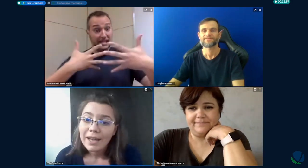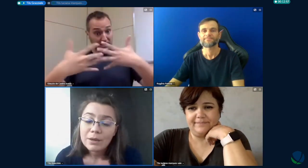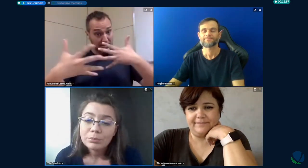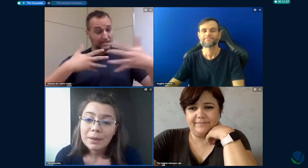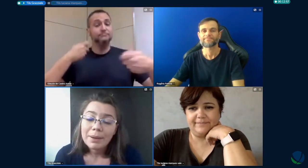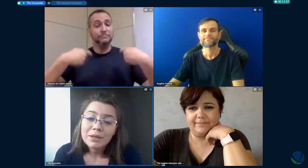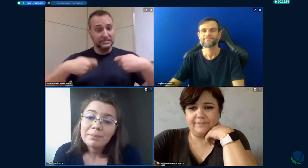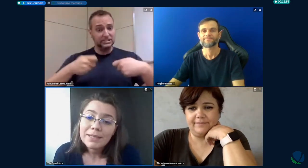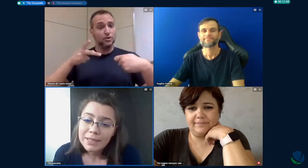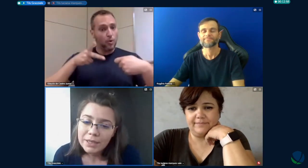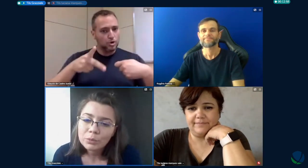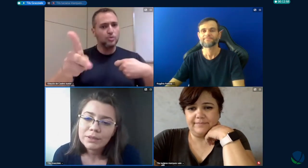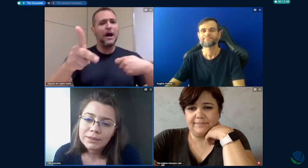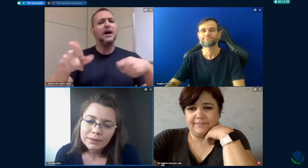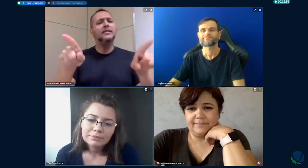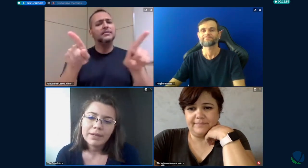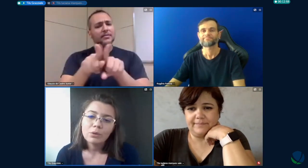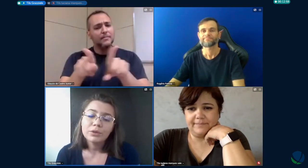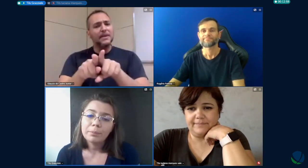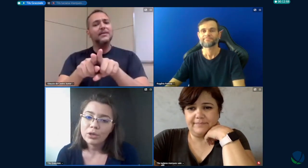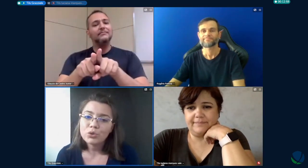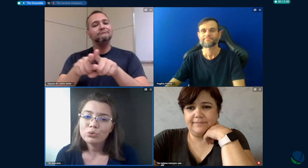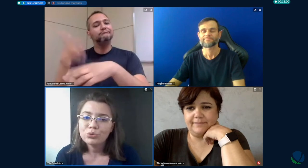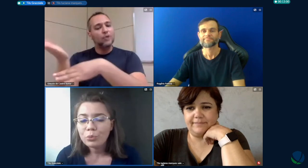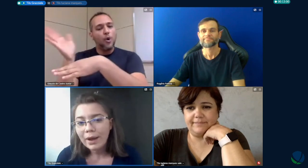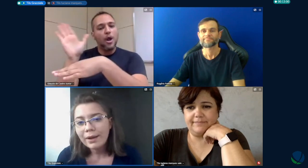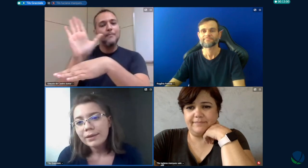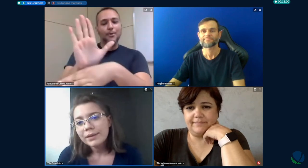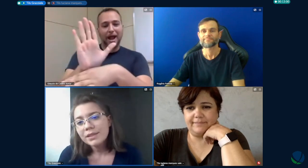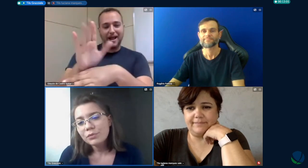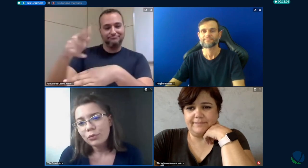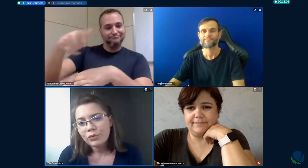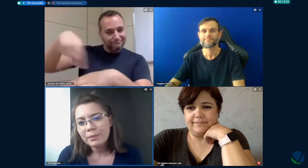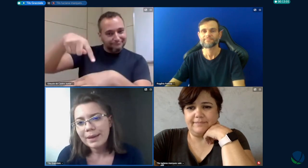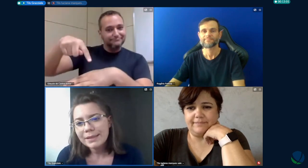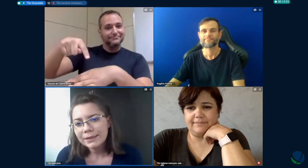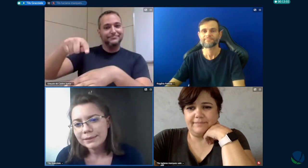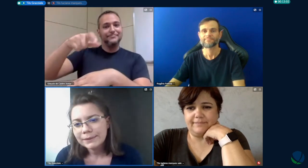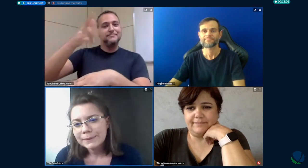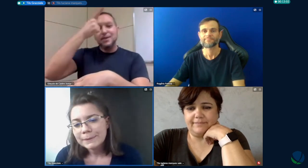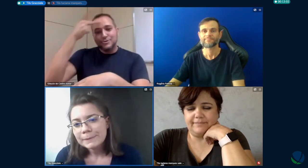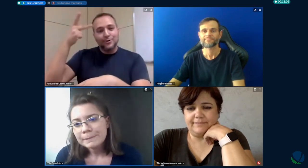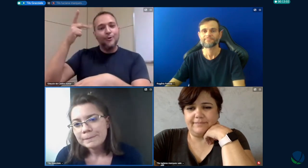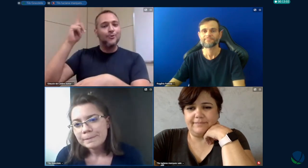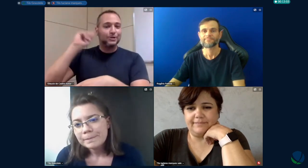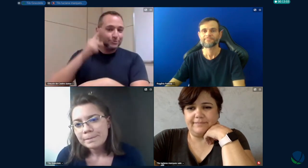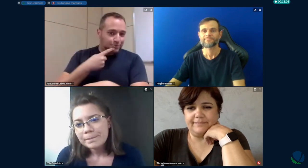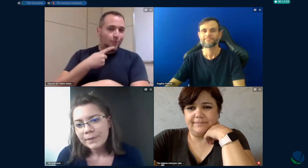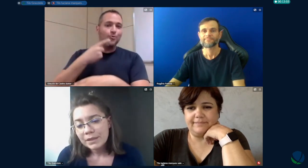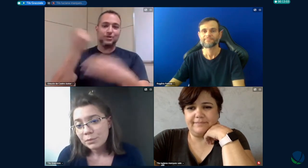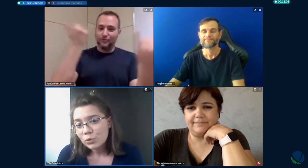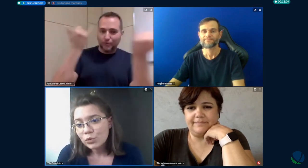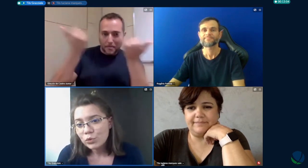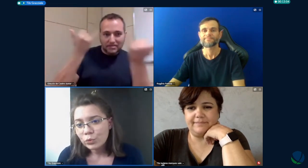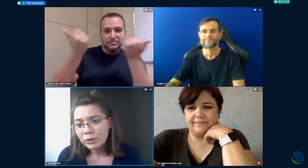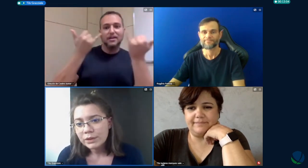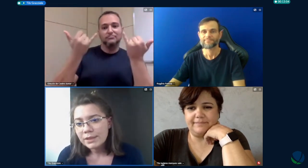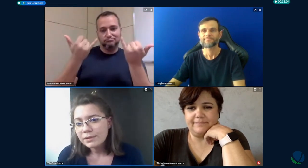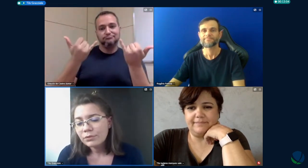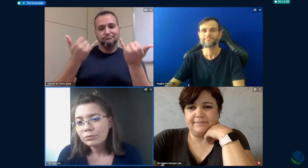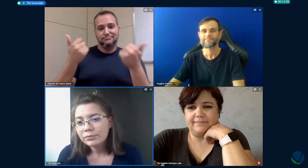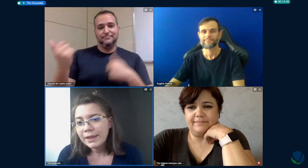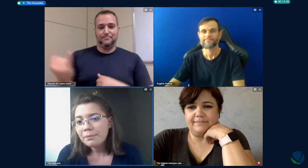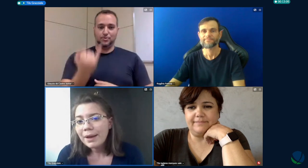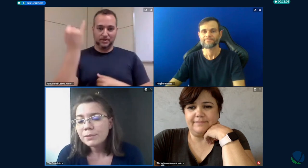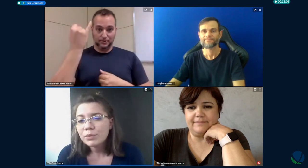Sim, é um trabalho em parceria com o Detran, é algo que pode continuar e desenvolver mais ainda. Pessoas